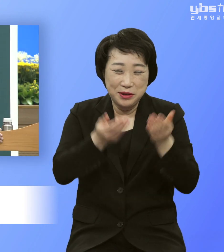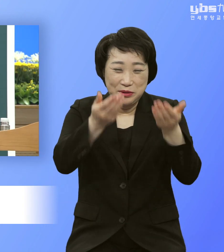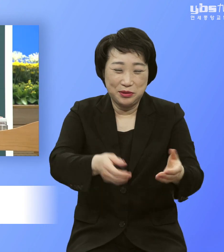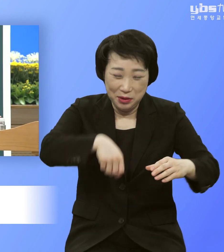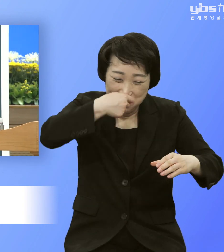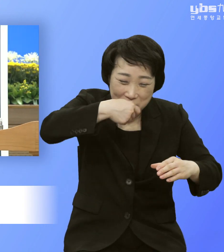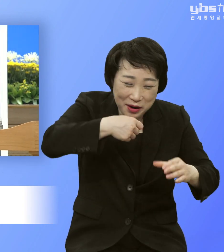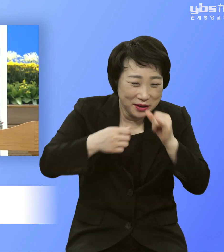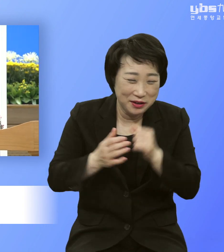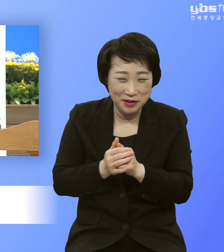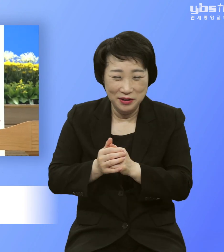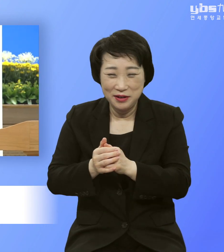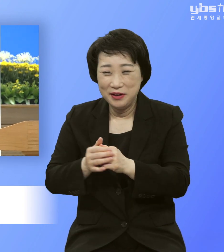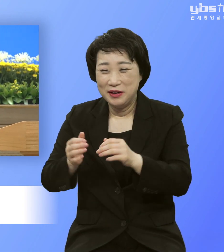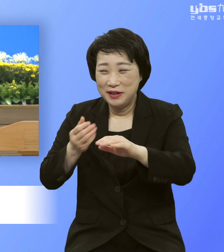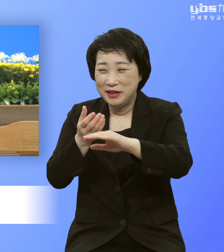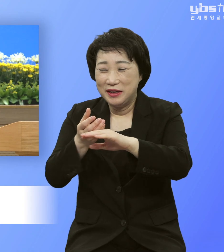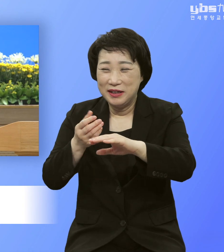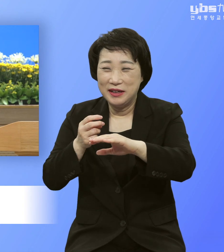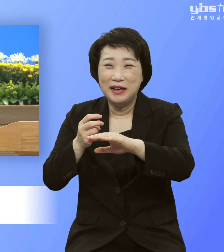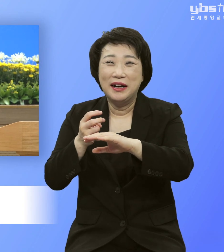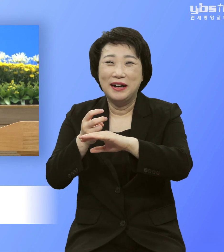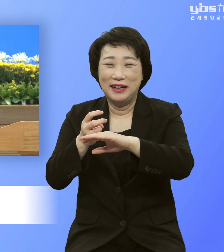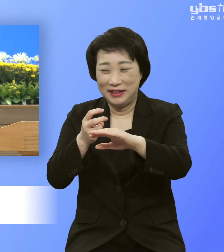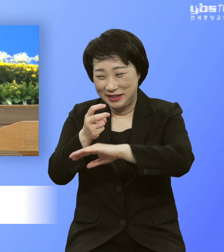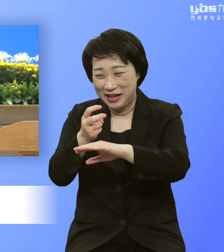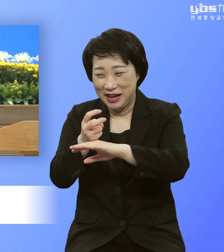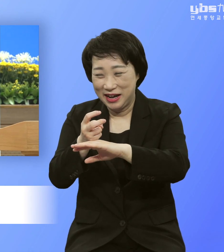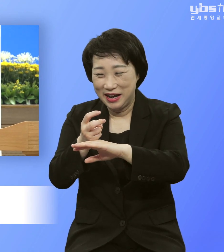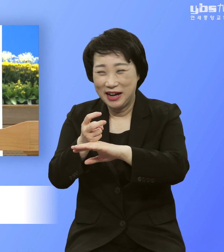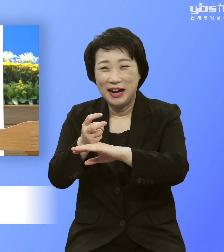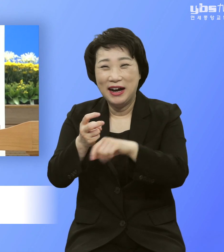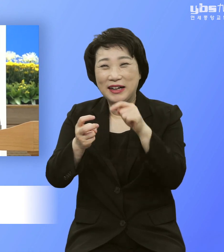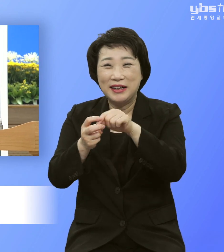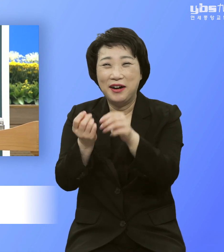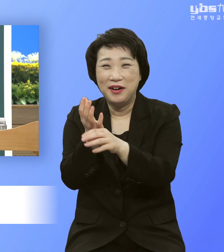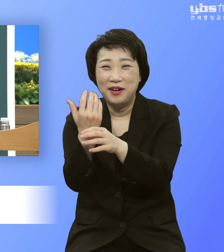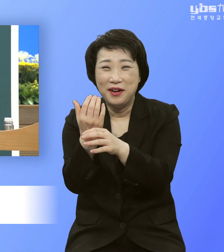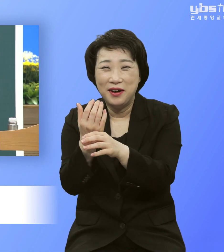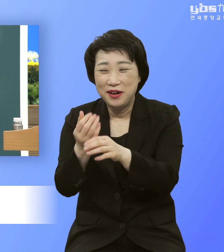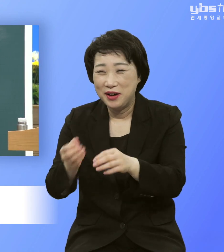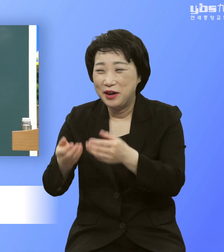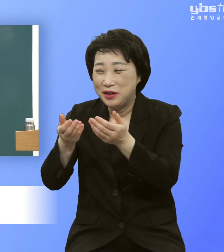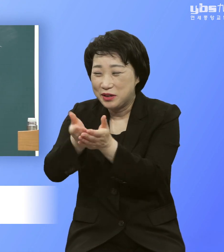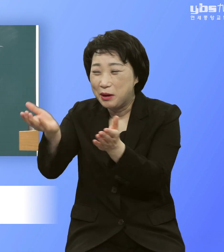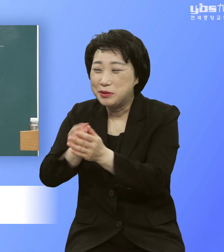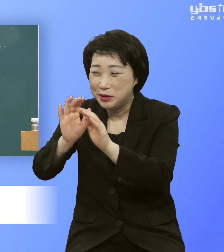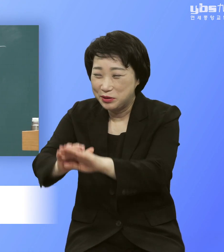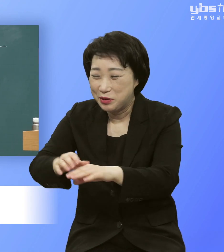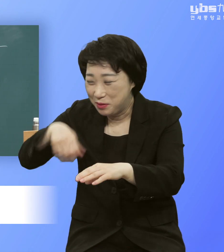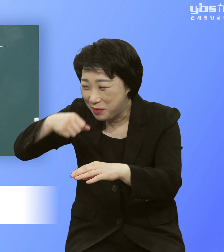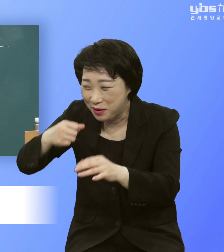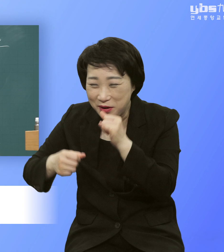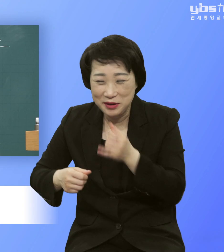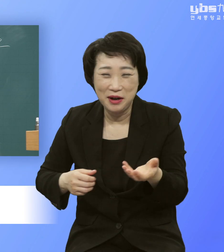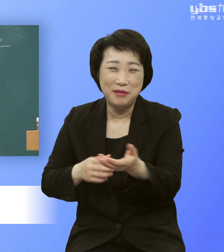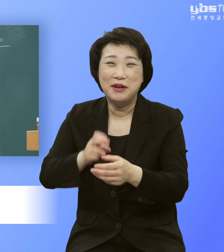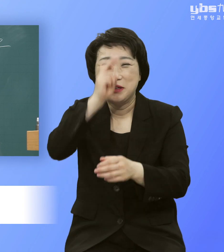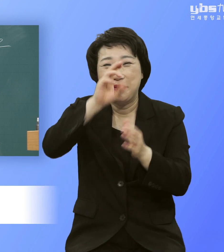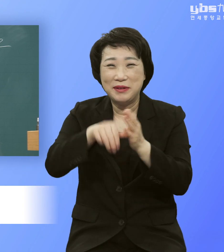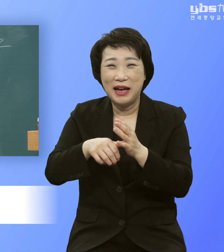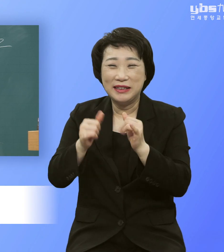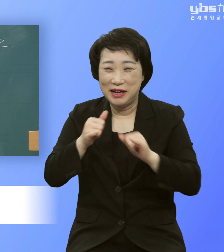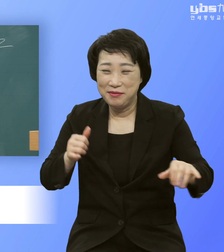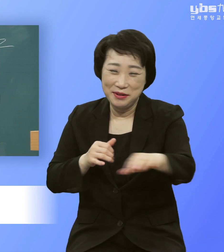먹고 자동차 본넷도 뒤다 놓고 먹고 이래가면서 그냥 점심때는 그냥 마당이